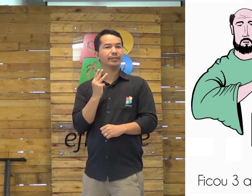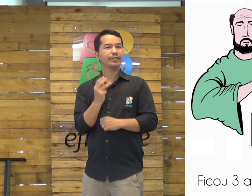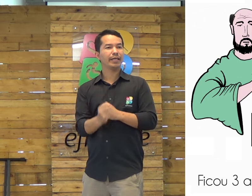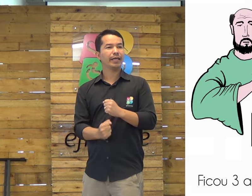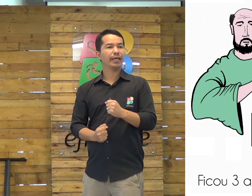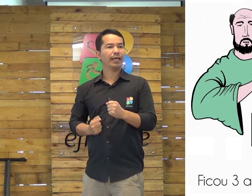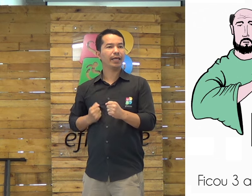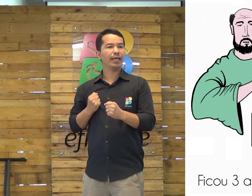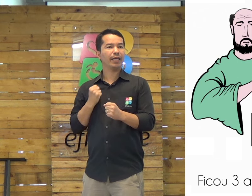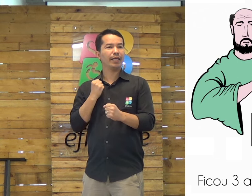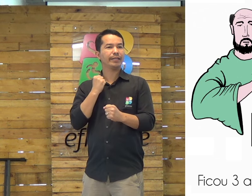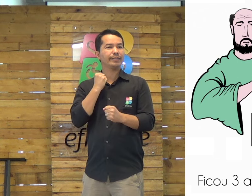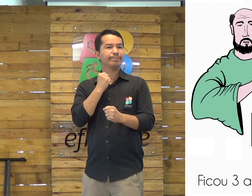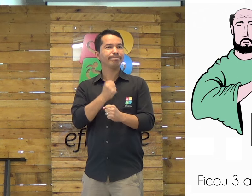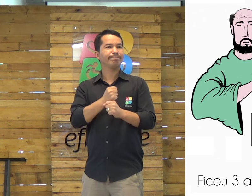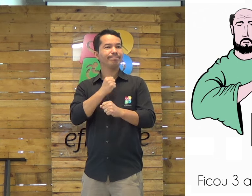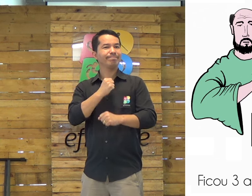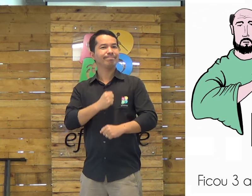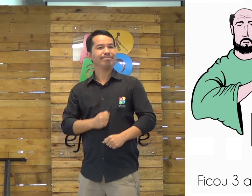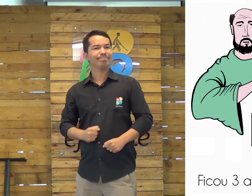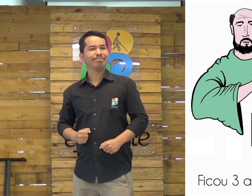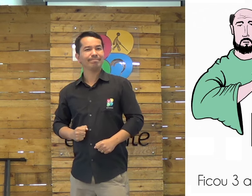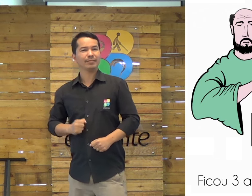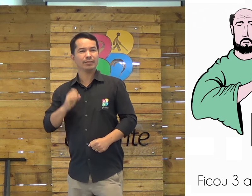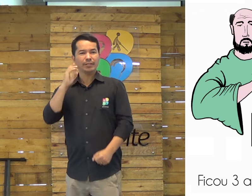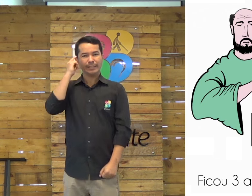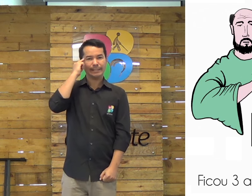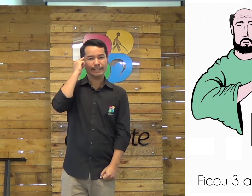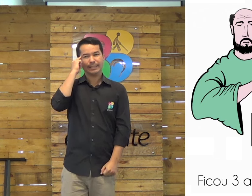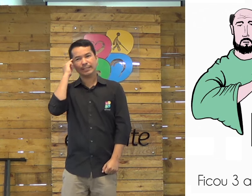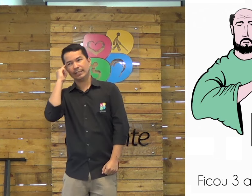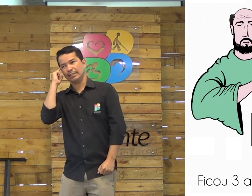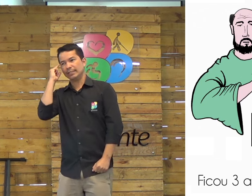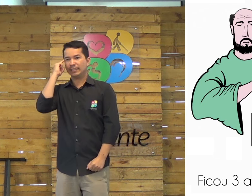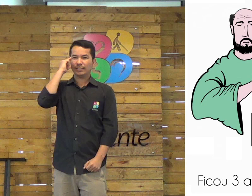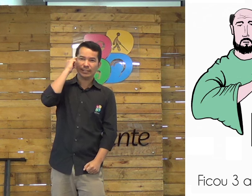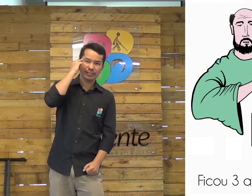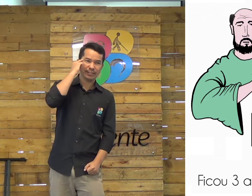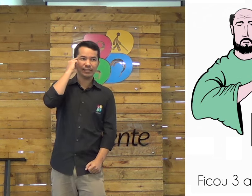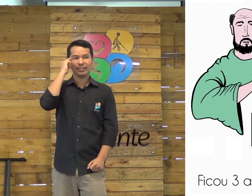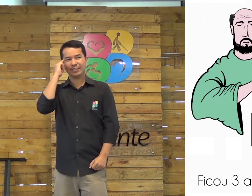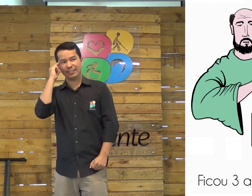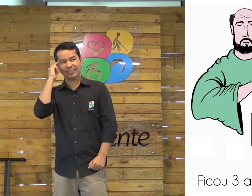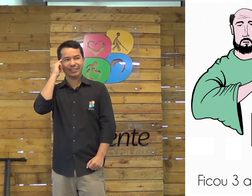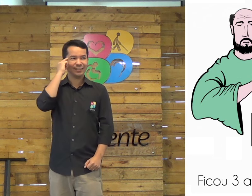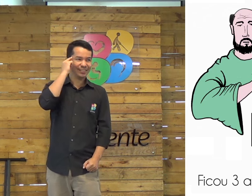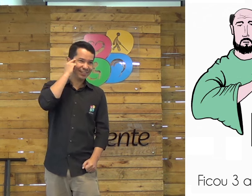E não aceitaram Paulo. Paulo ficou 3 anos no deserto.